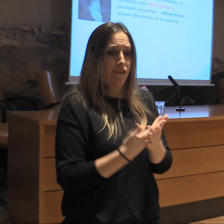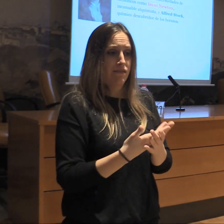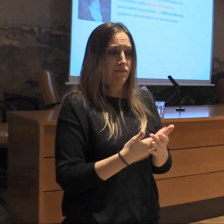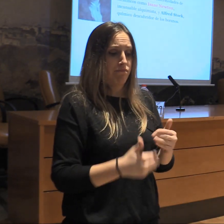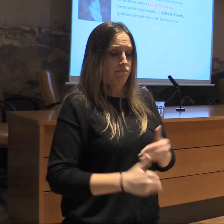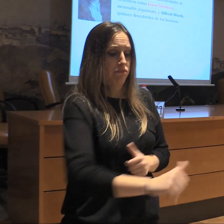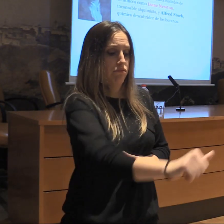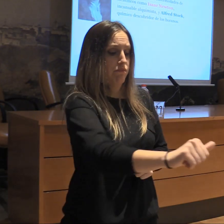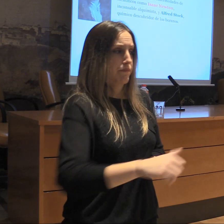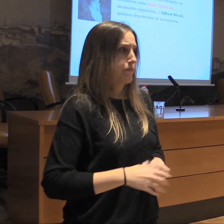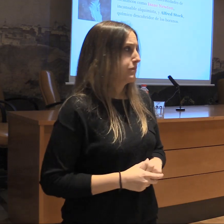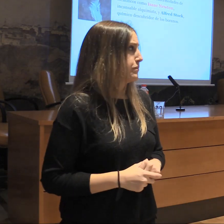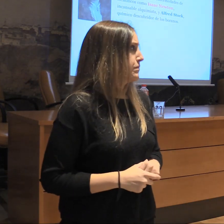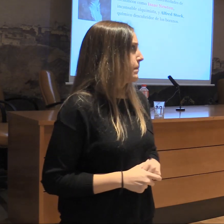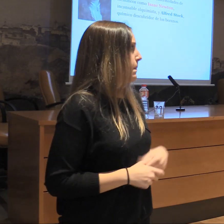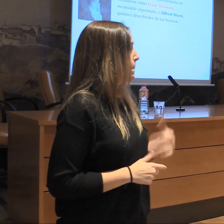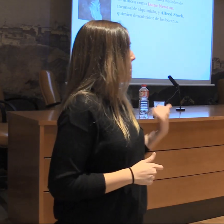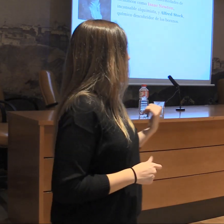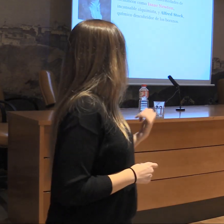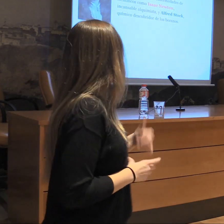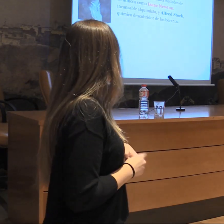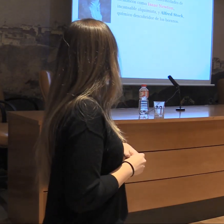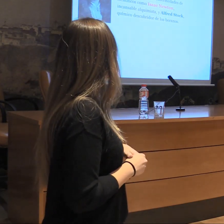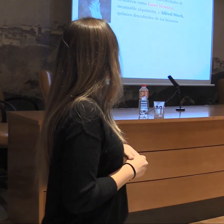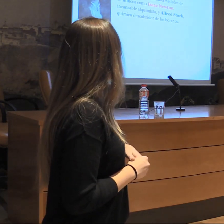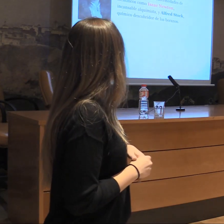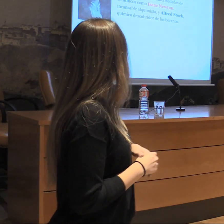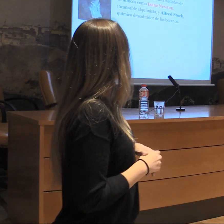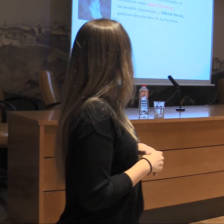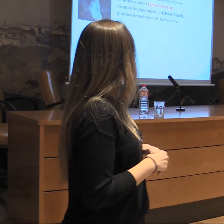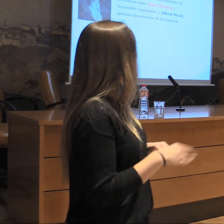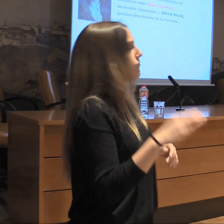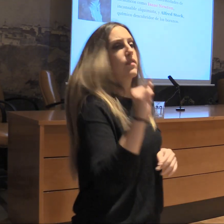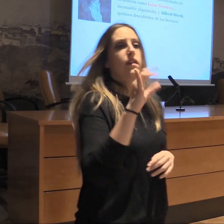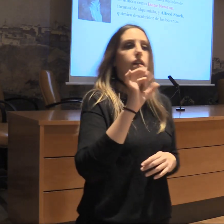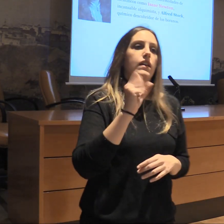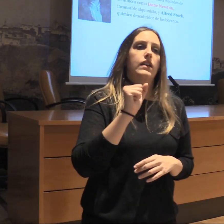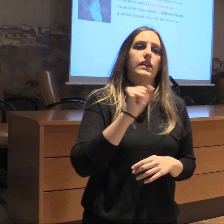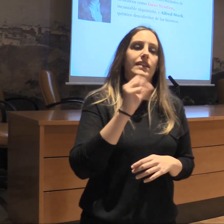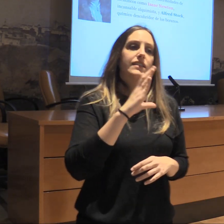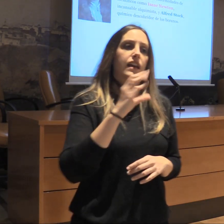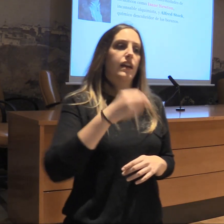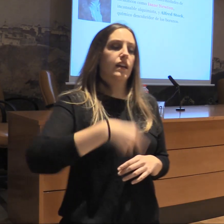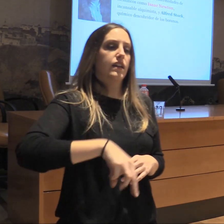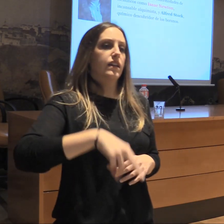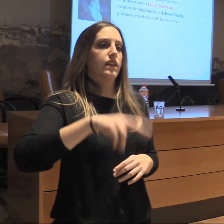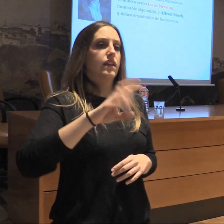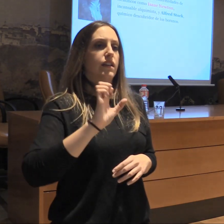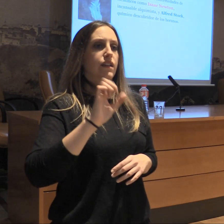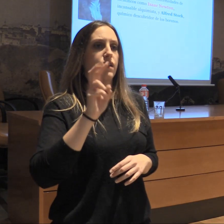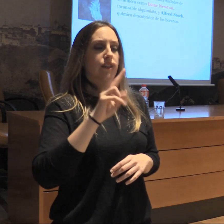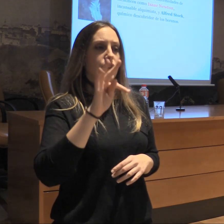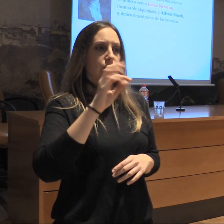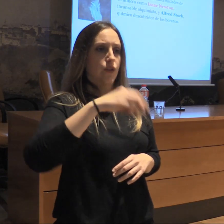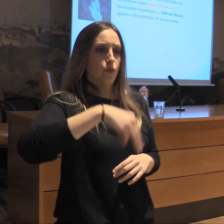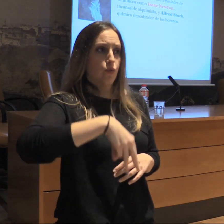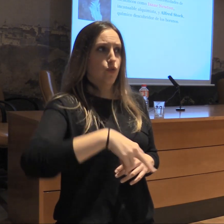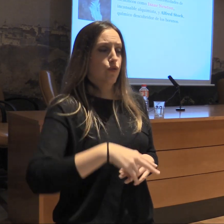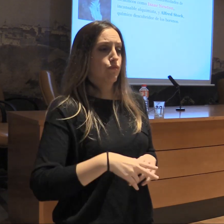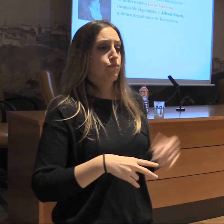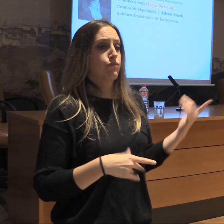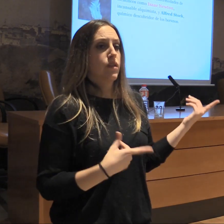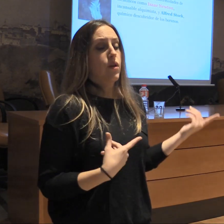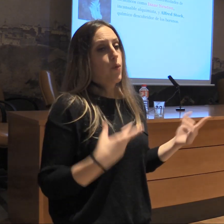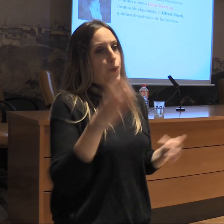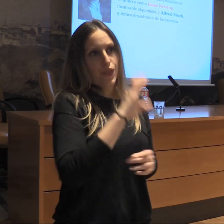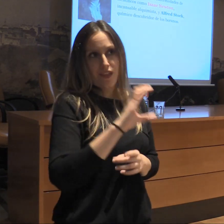son Isaac Newton, gran científico, bueno, algunos dicen el científico más brillante